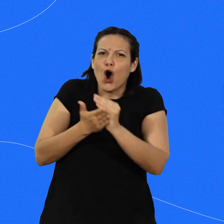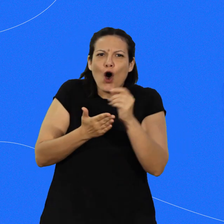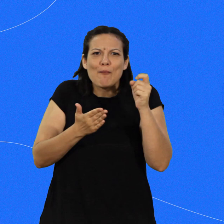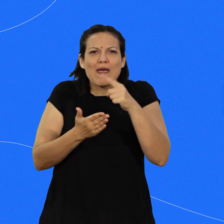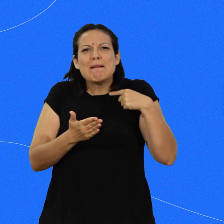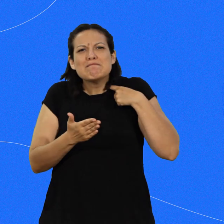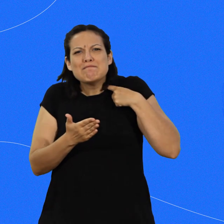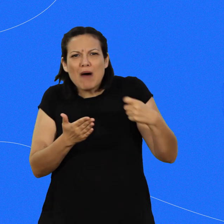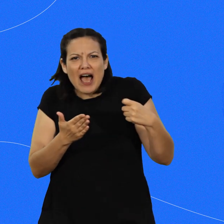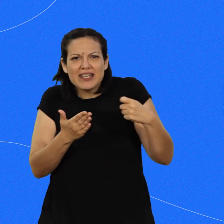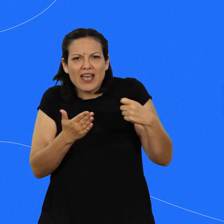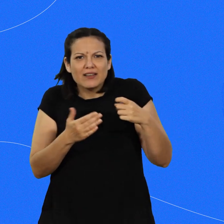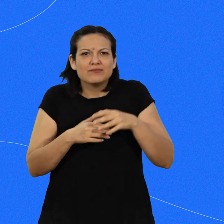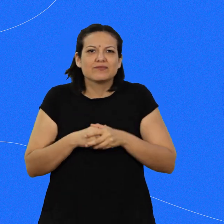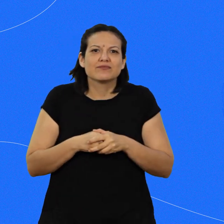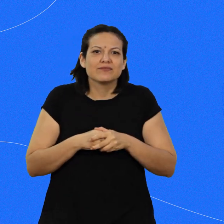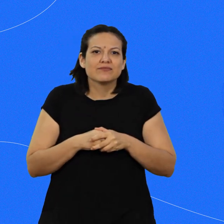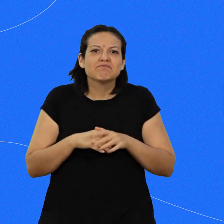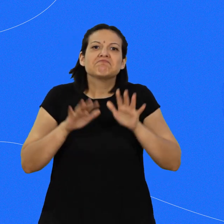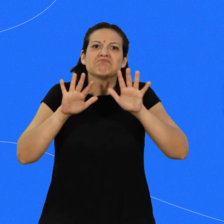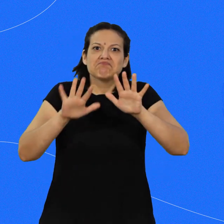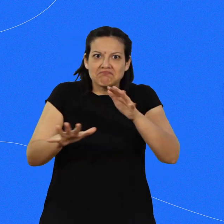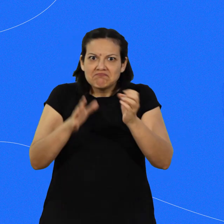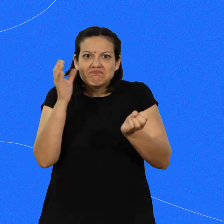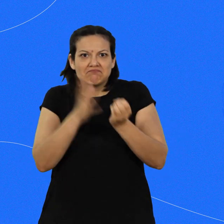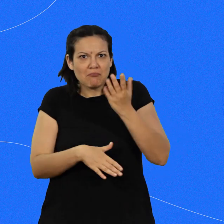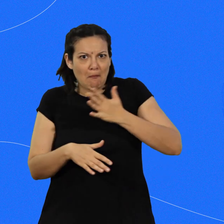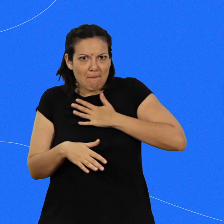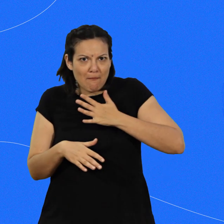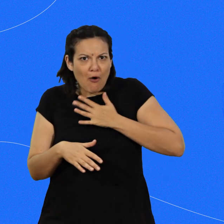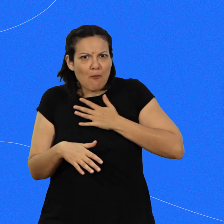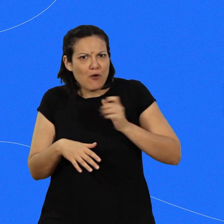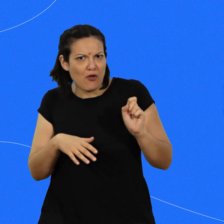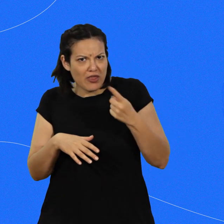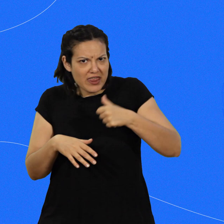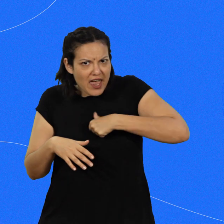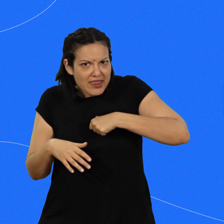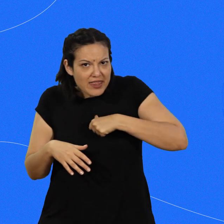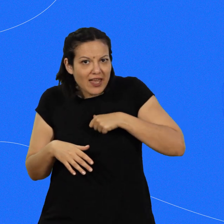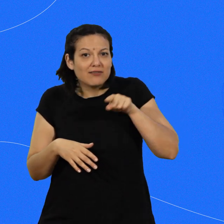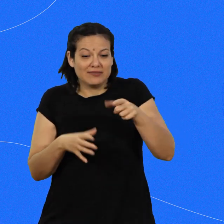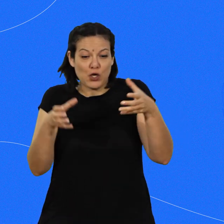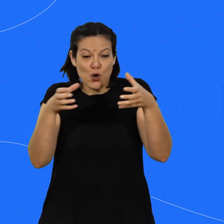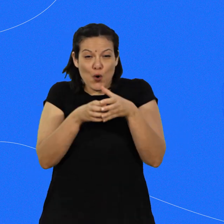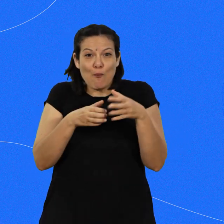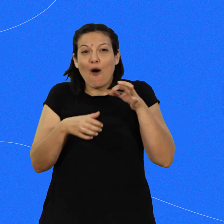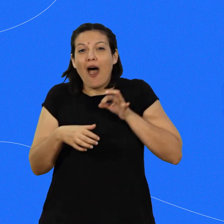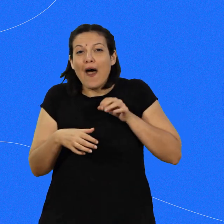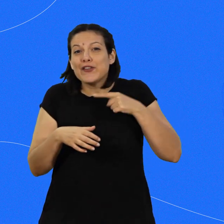España. Para crear símbolos de identidad y soberanía, la Asamblea del año 13 encargó al